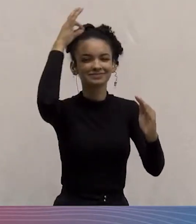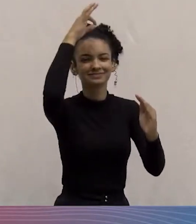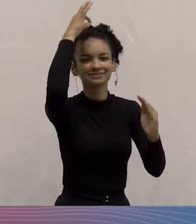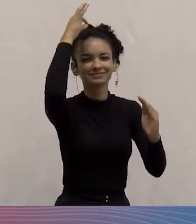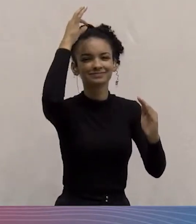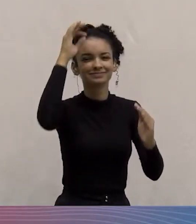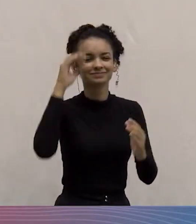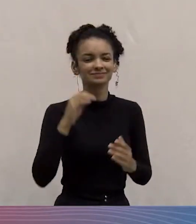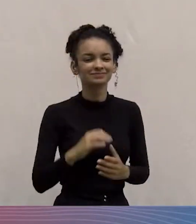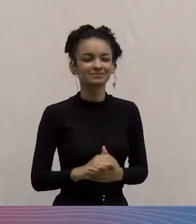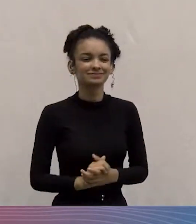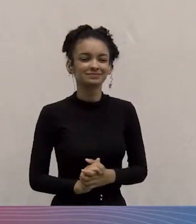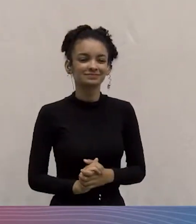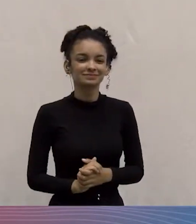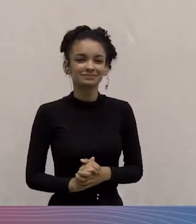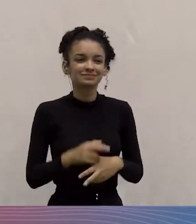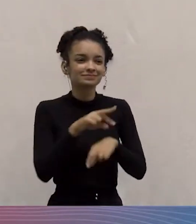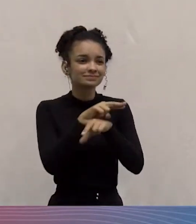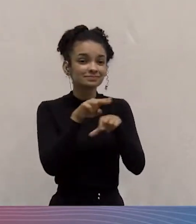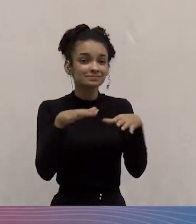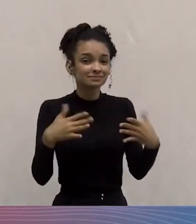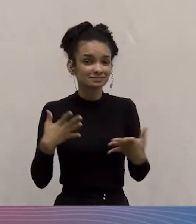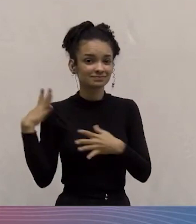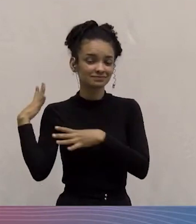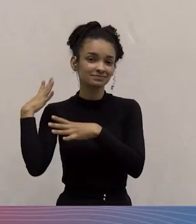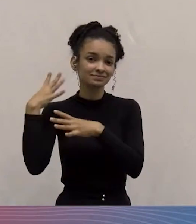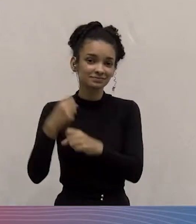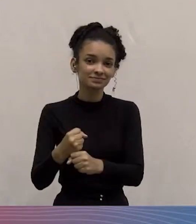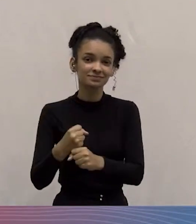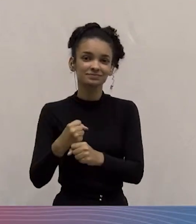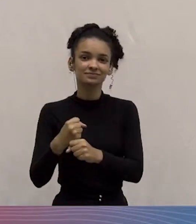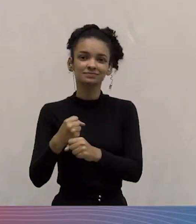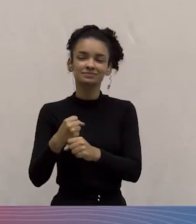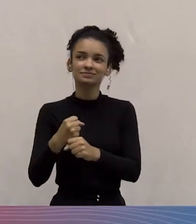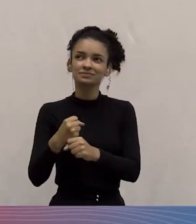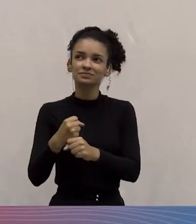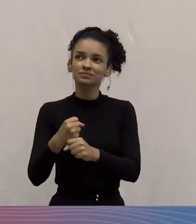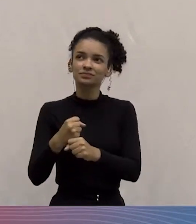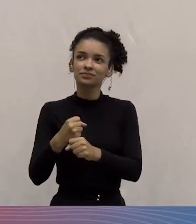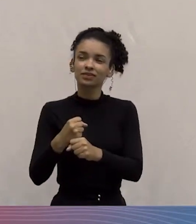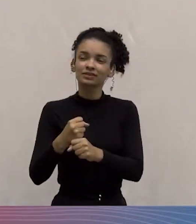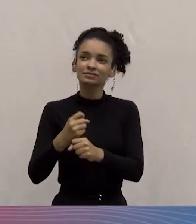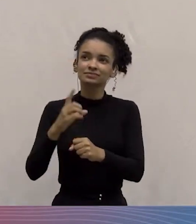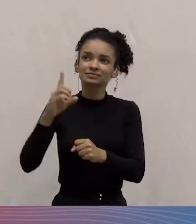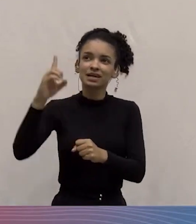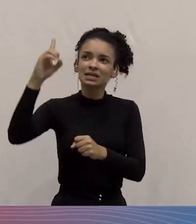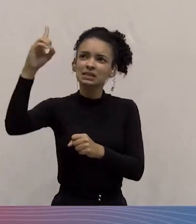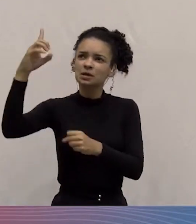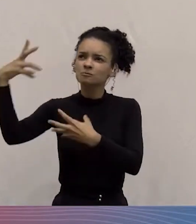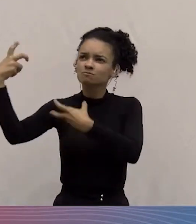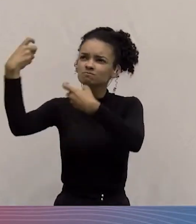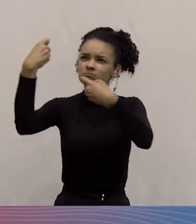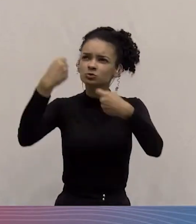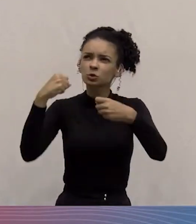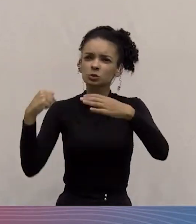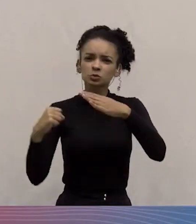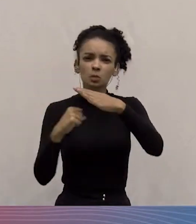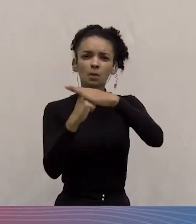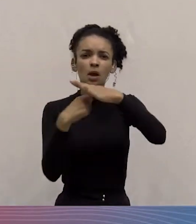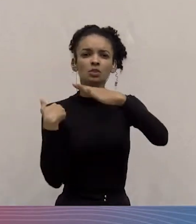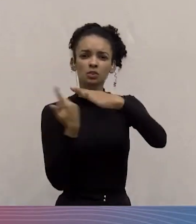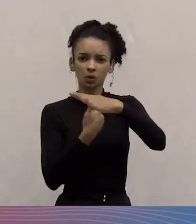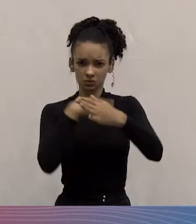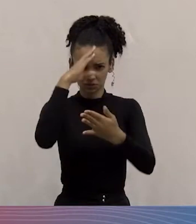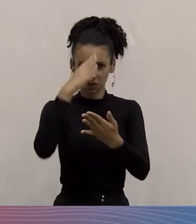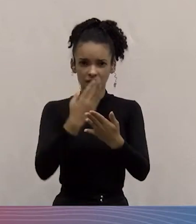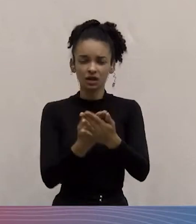Espírito. Irmãos, o resultado da suprema grandeza de Deus para com os que cremos, que